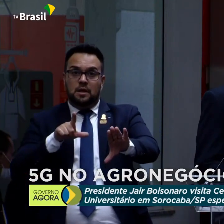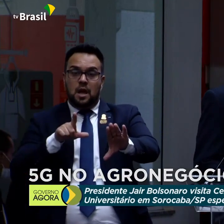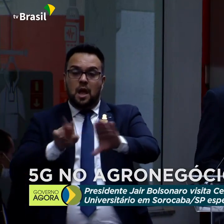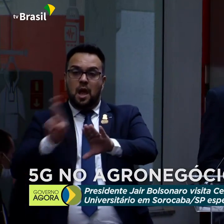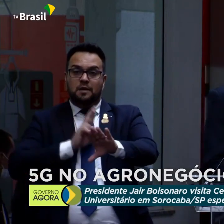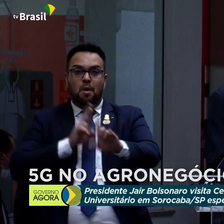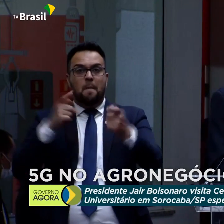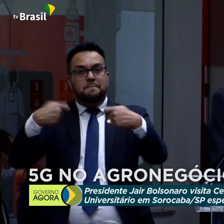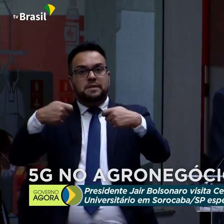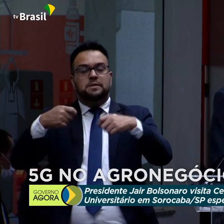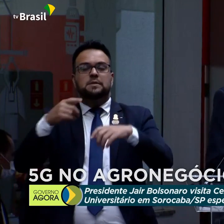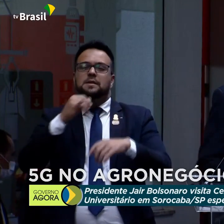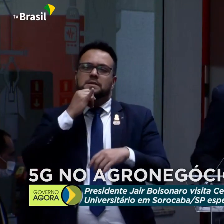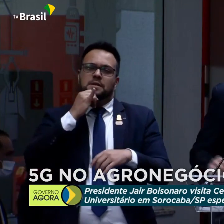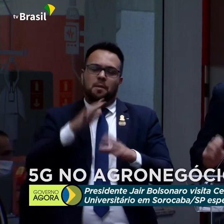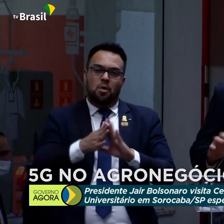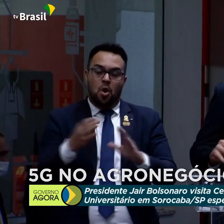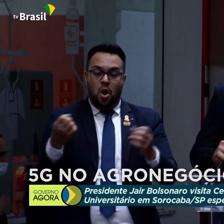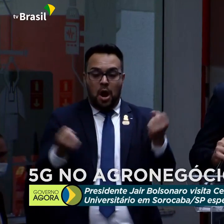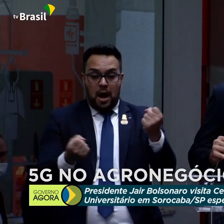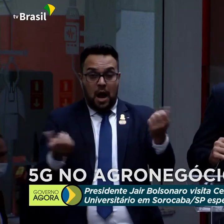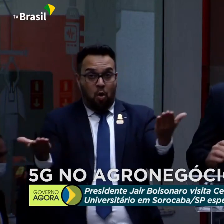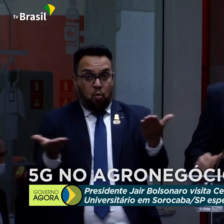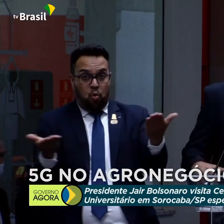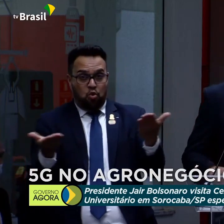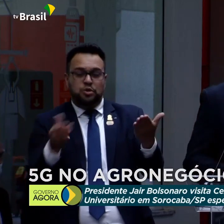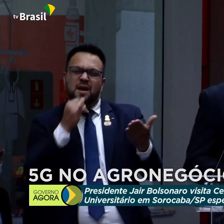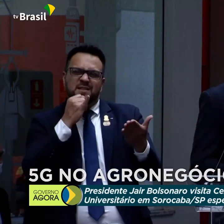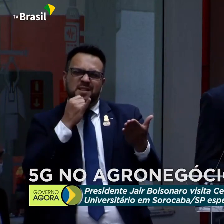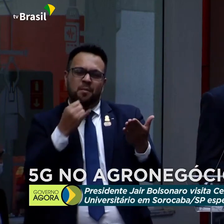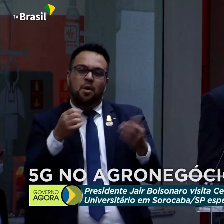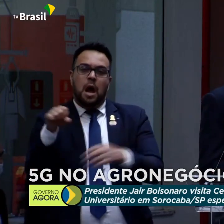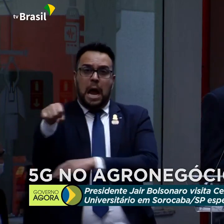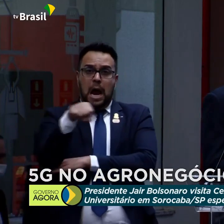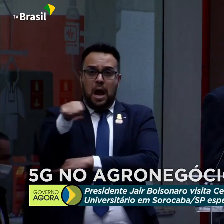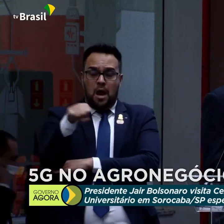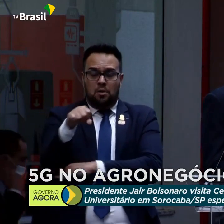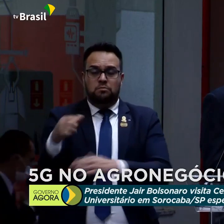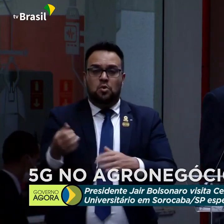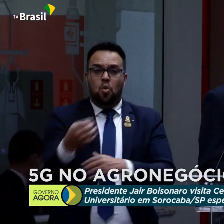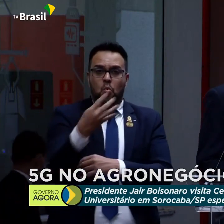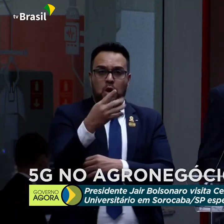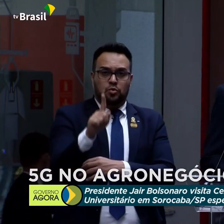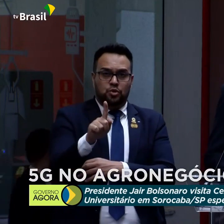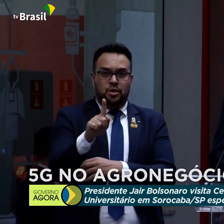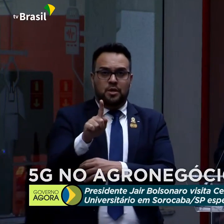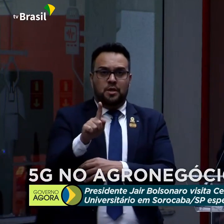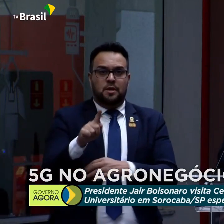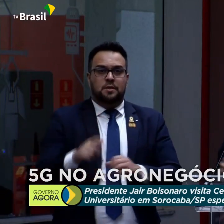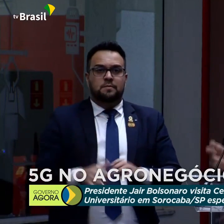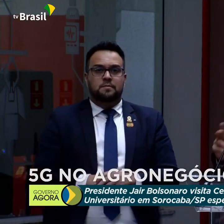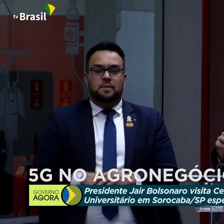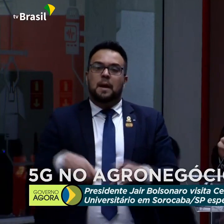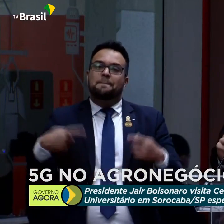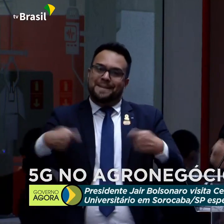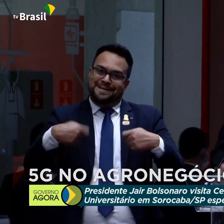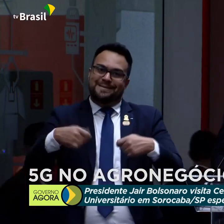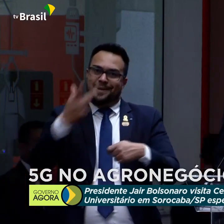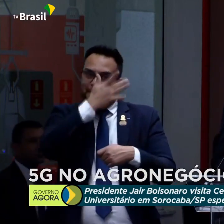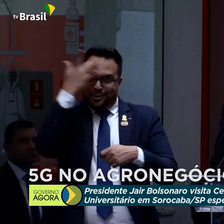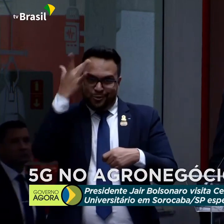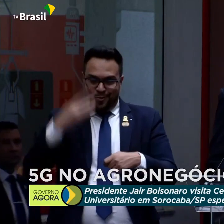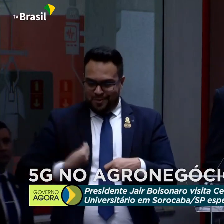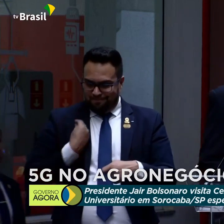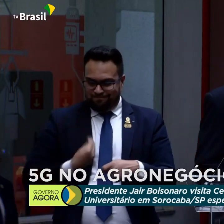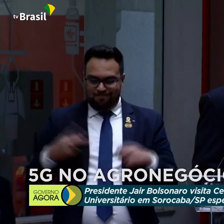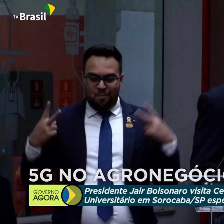resposta que você precisa. Por exemplo, um carro, hoje, um carro com 4G, ele não poderia ser sem motorista, porque